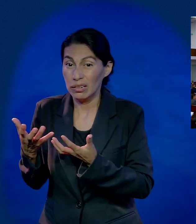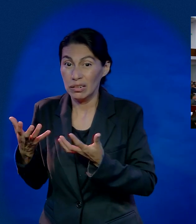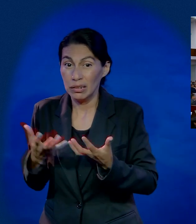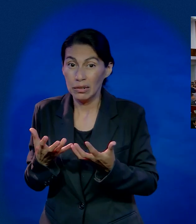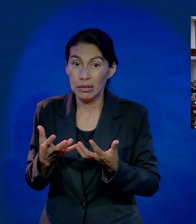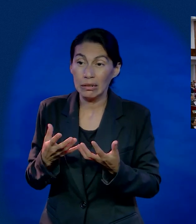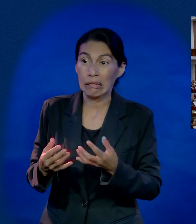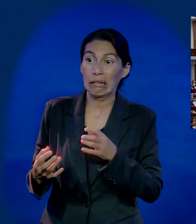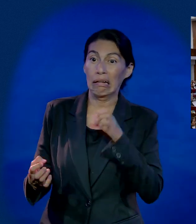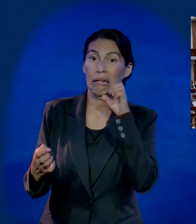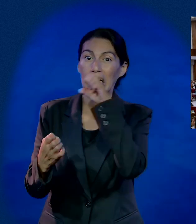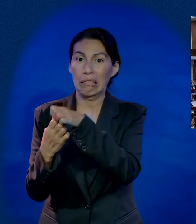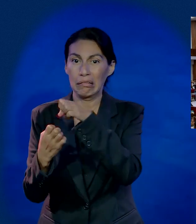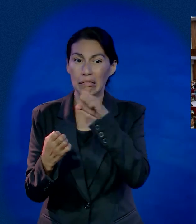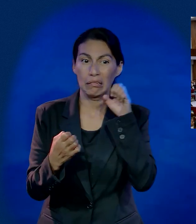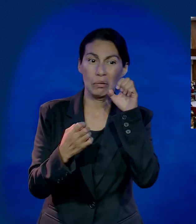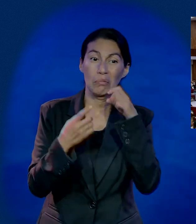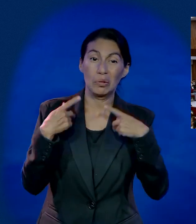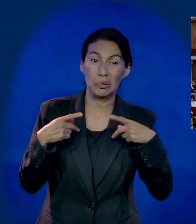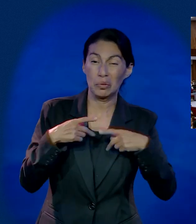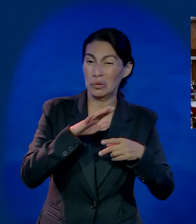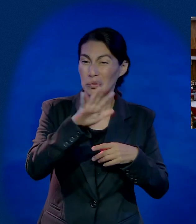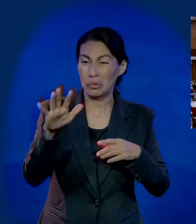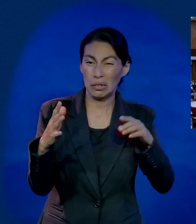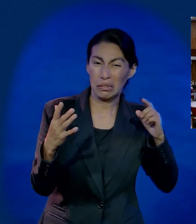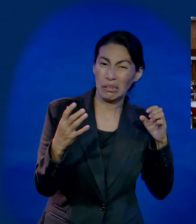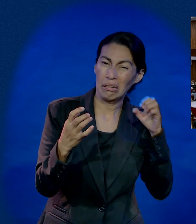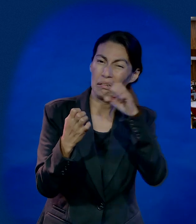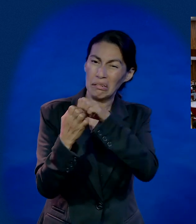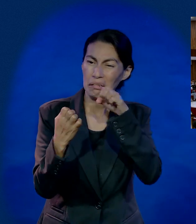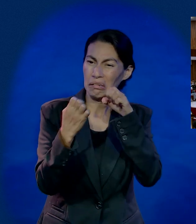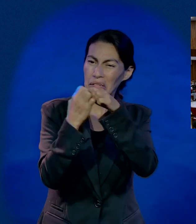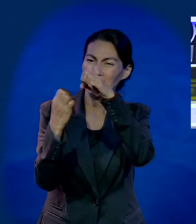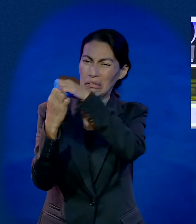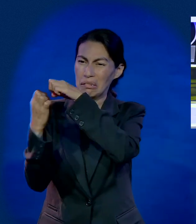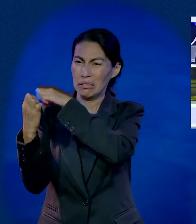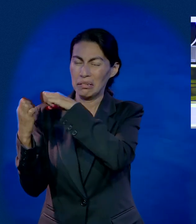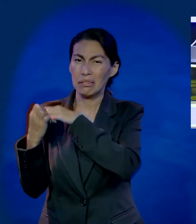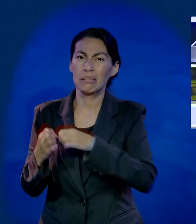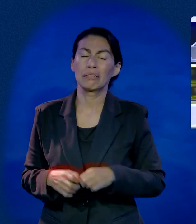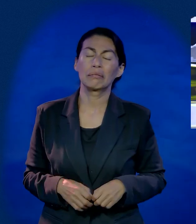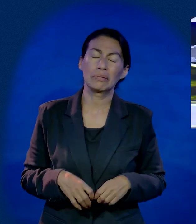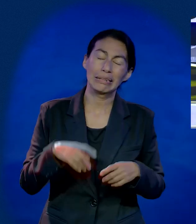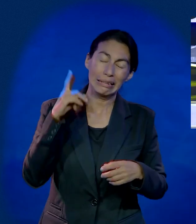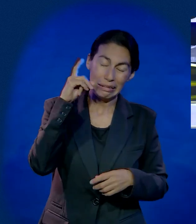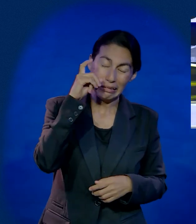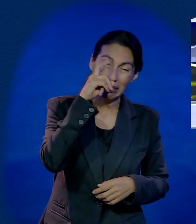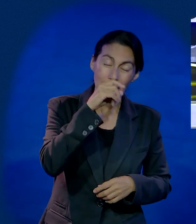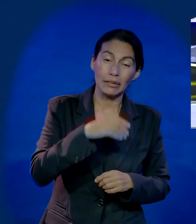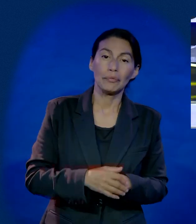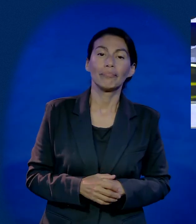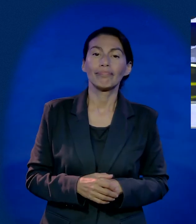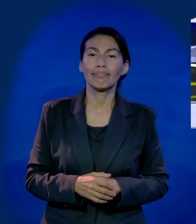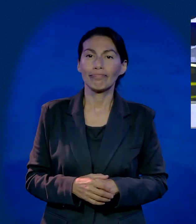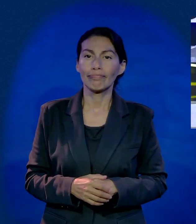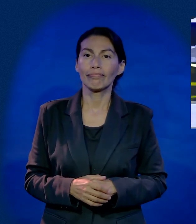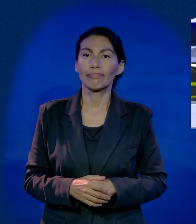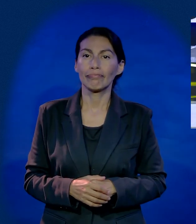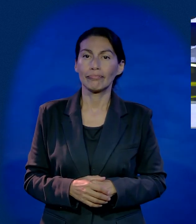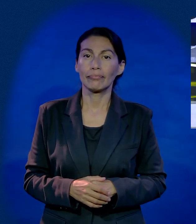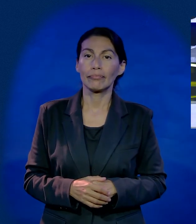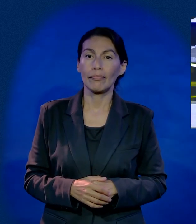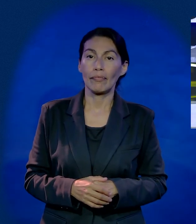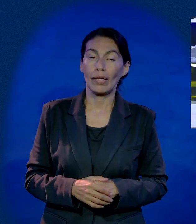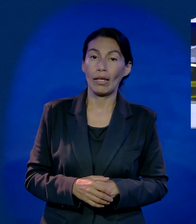y ha logrado avances sorprendentes para engañar al universo, especialmente este planeta en